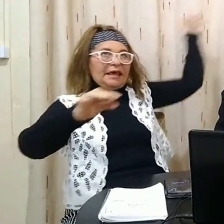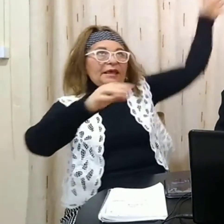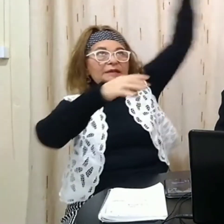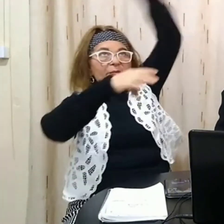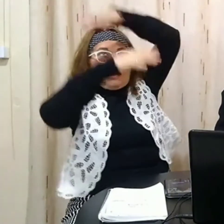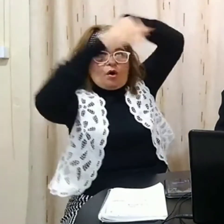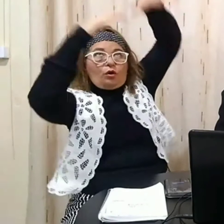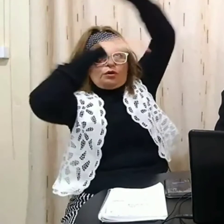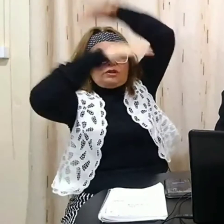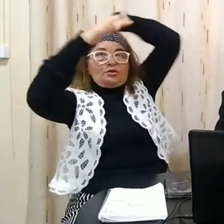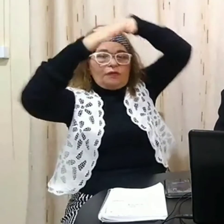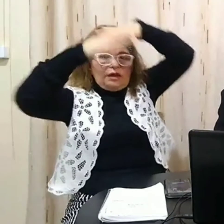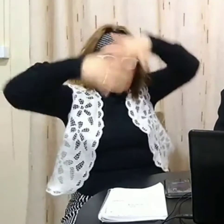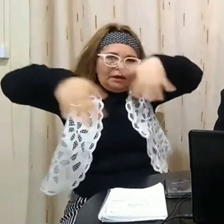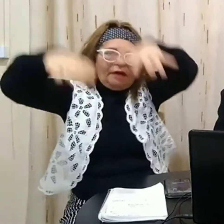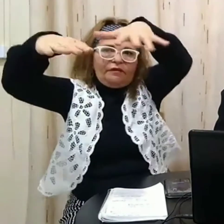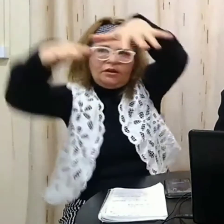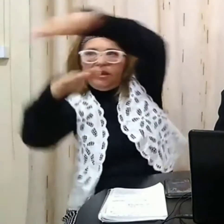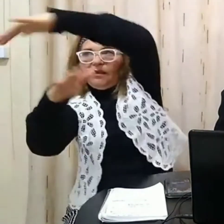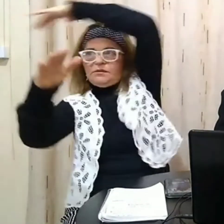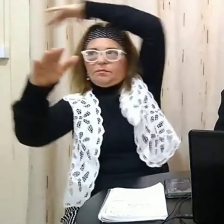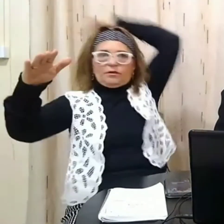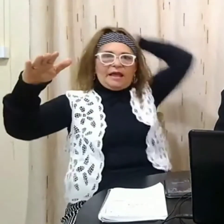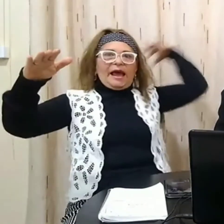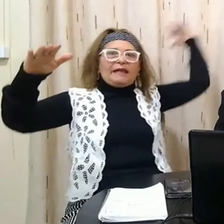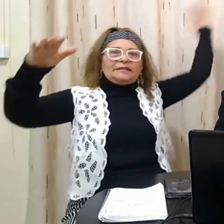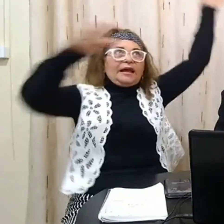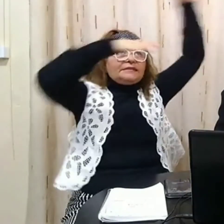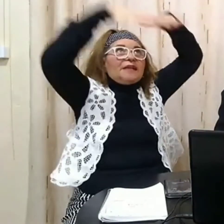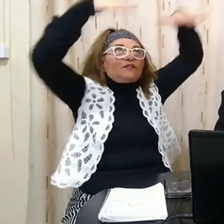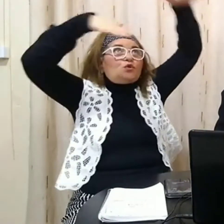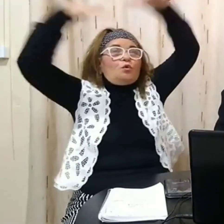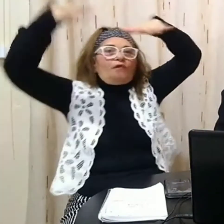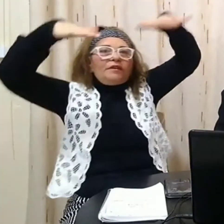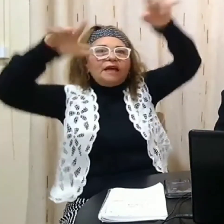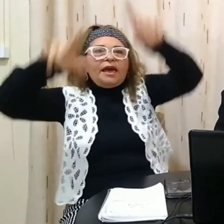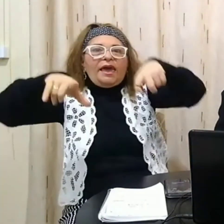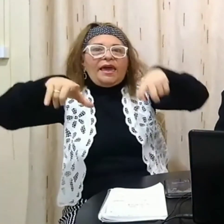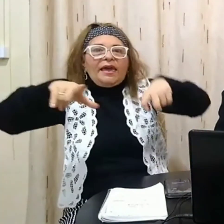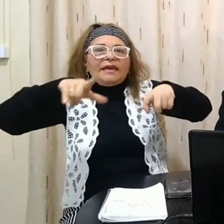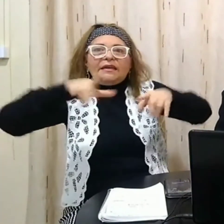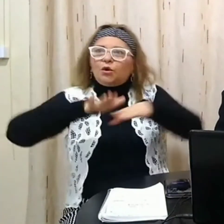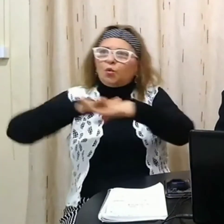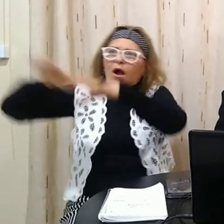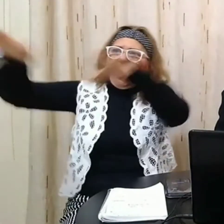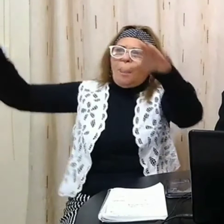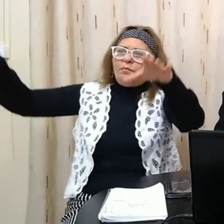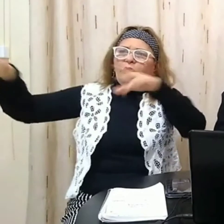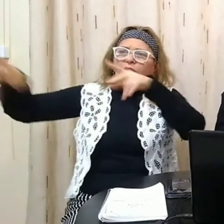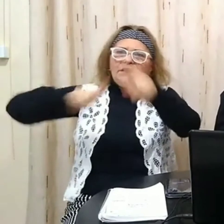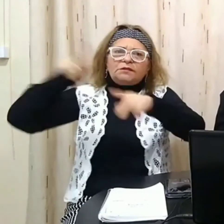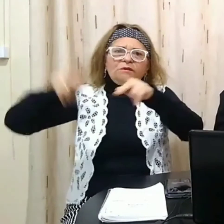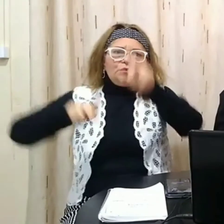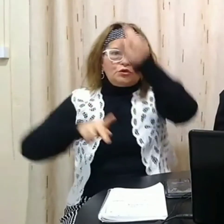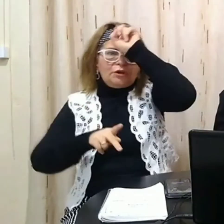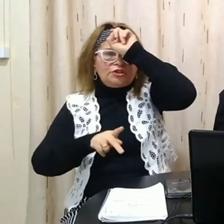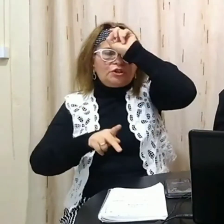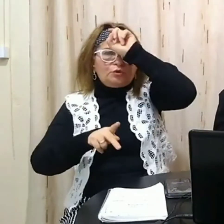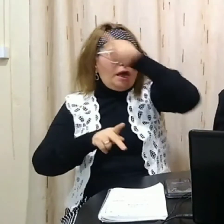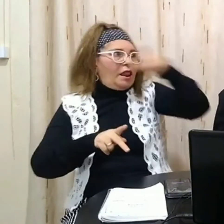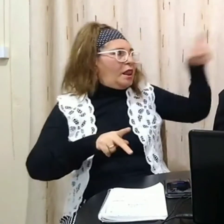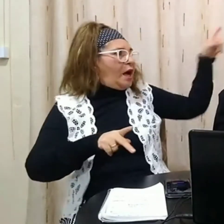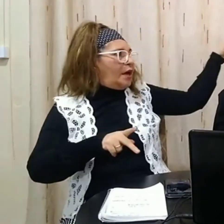se retirou de diante deles e se pôs atrás deles. E ia entre o campo dos egípcios e o campo de Israel.